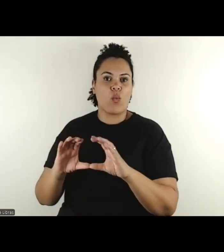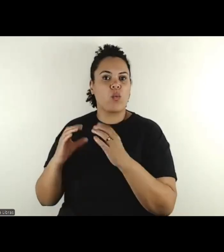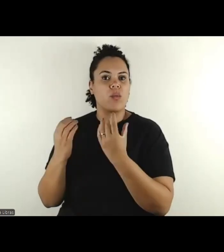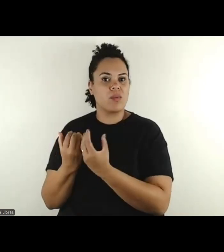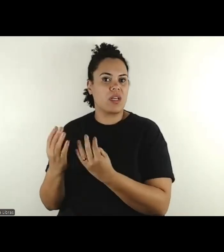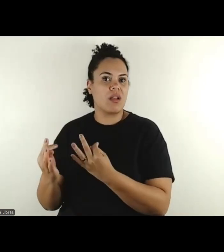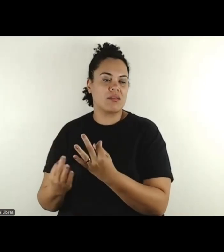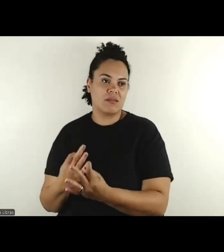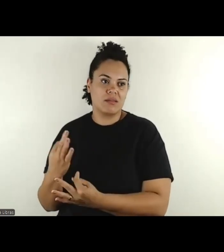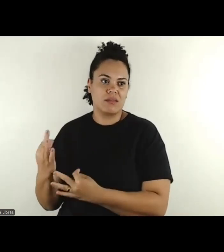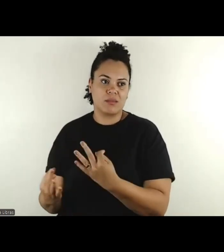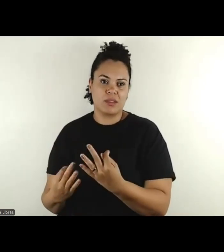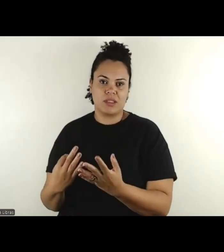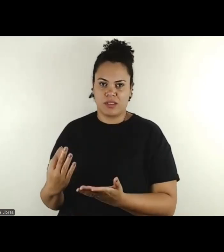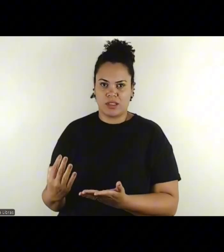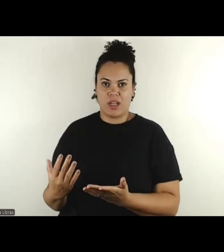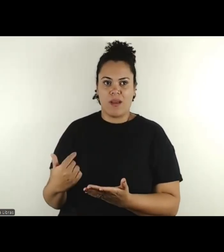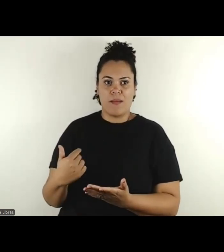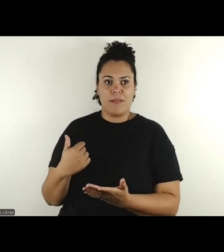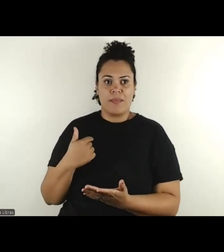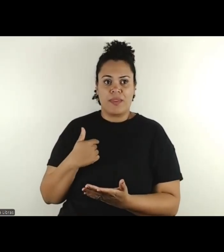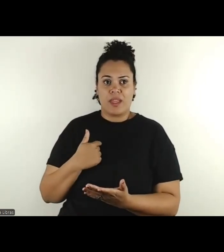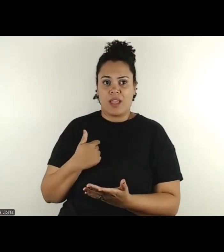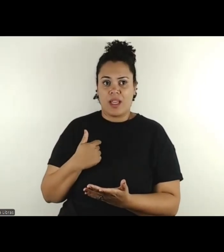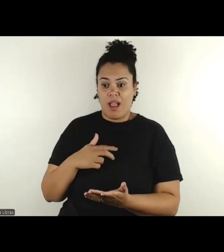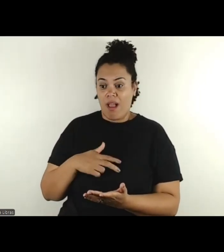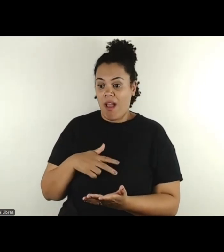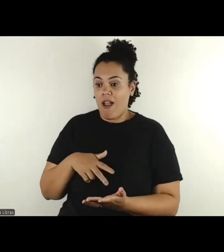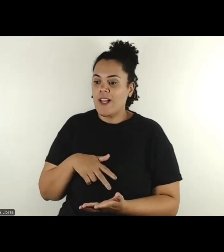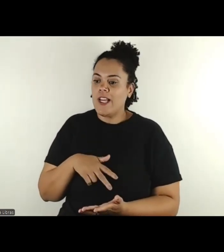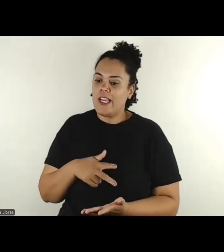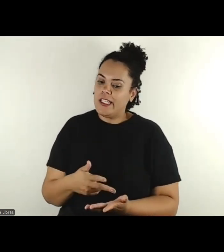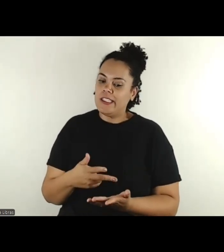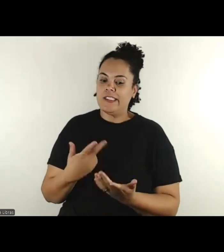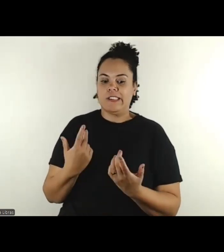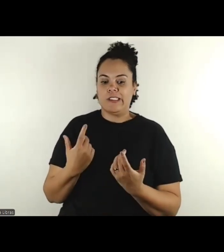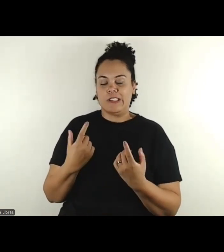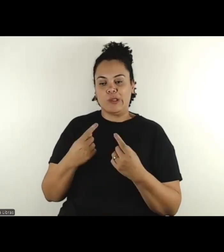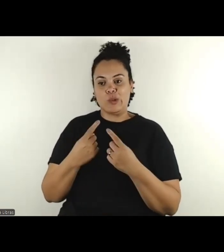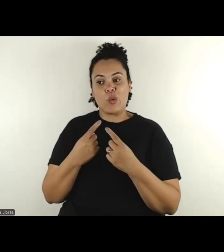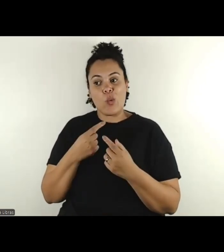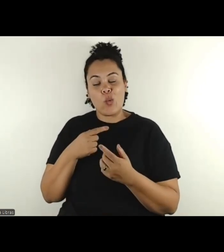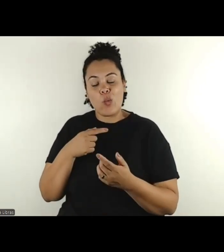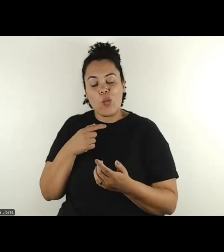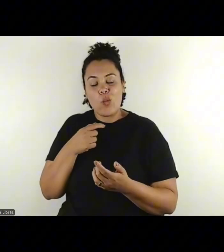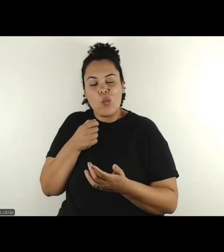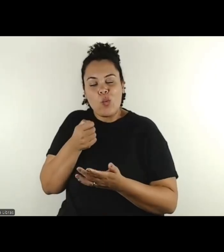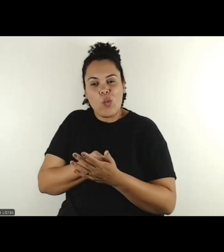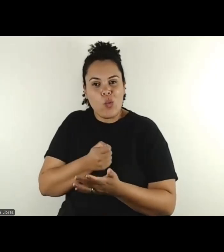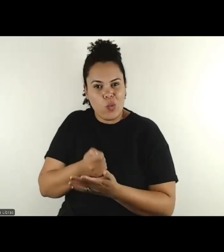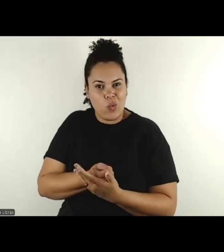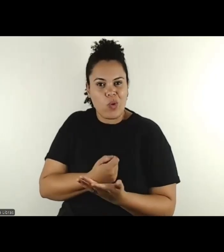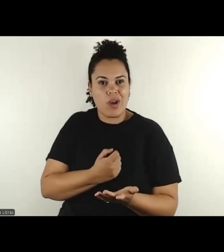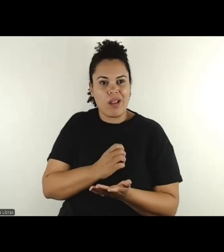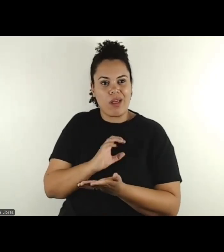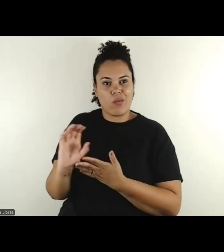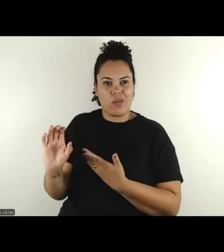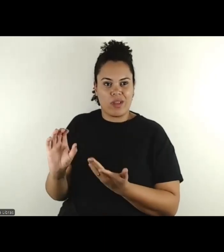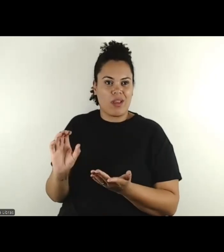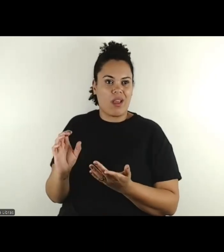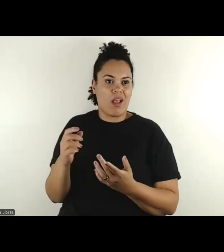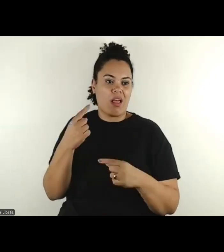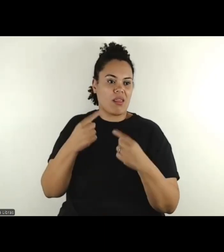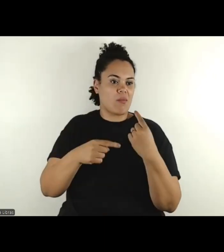terapêuticas, né? É a gente enfrentar essa questão do financiamento. Porque a perspectiva teórico,